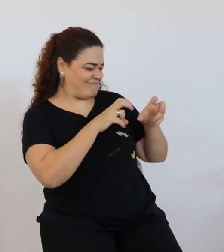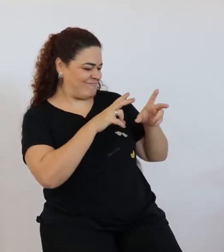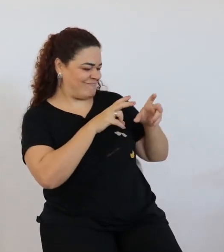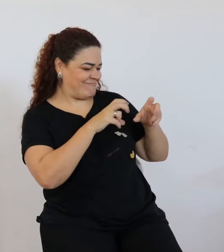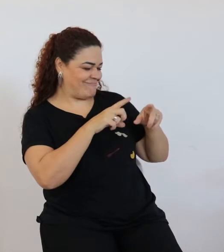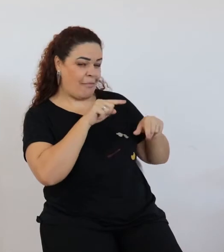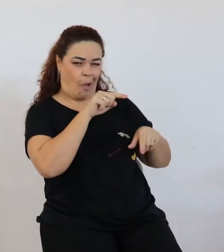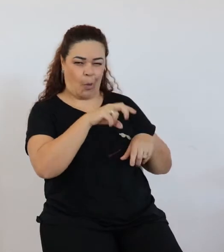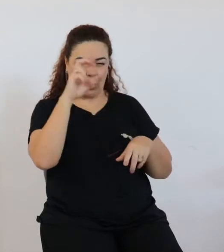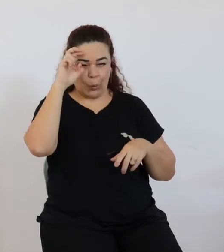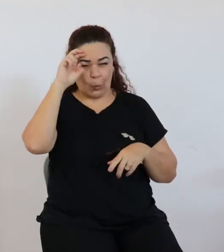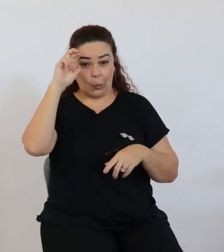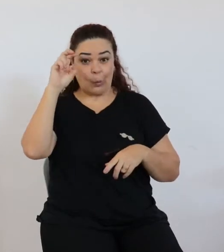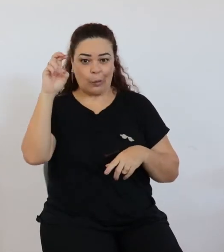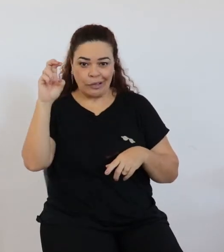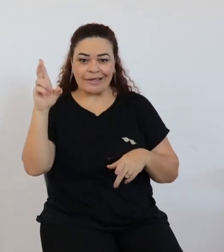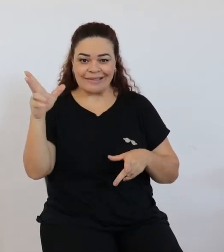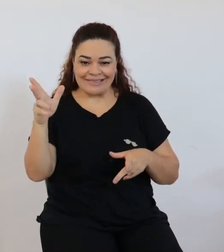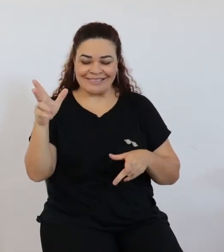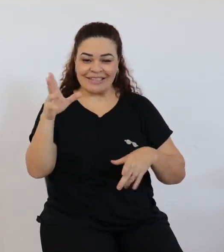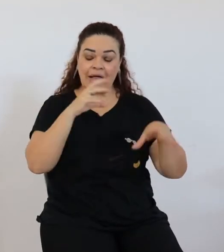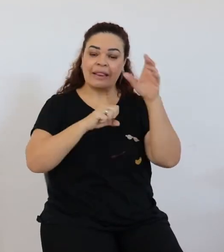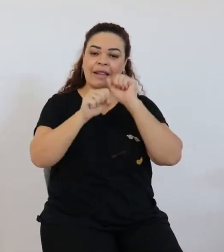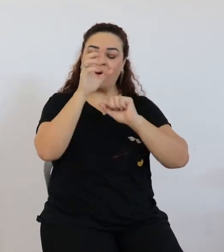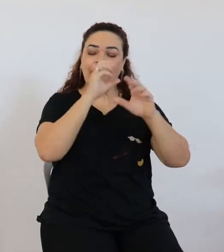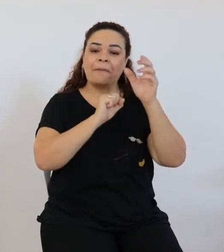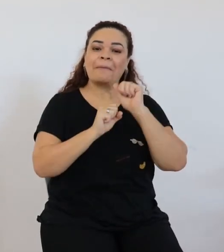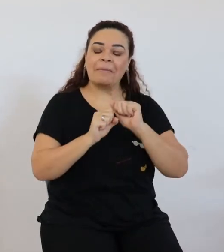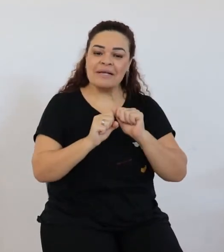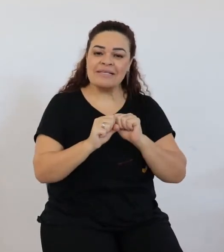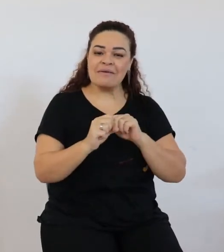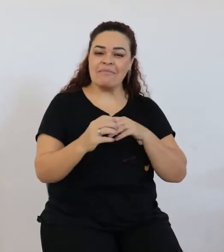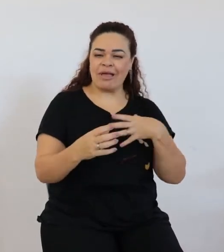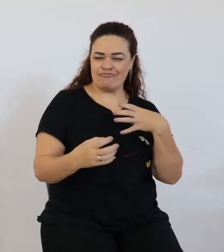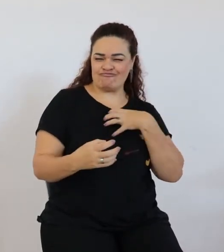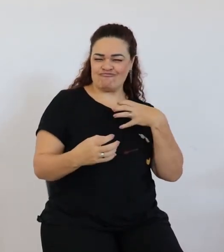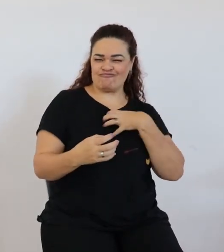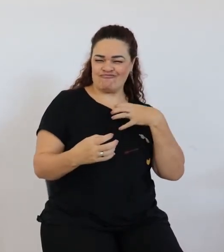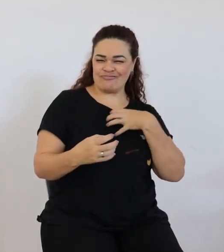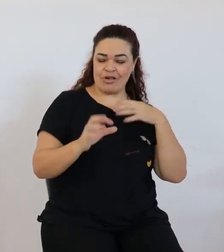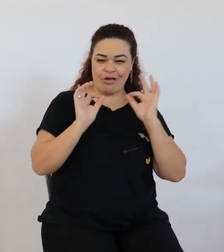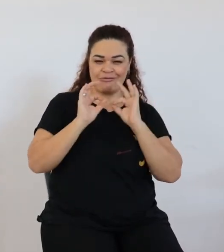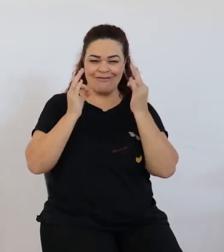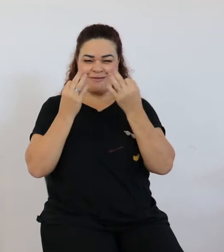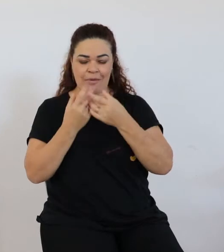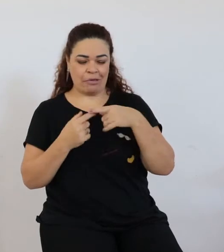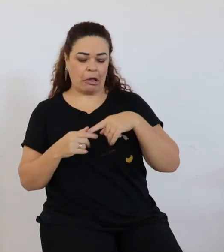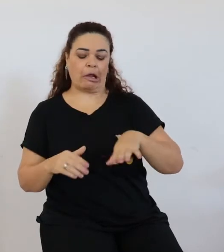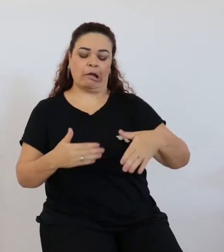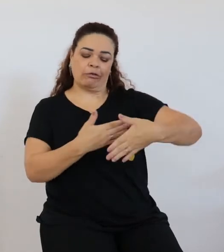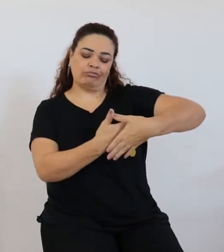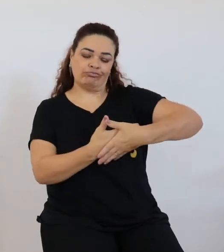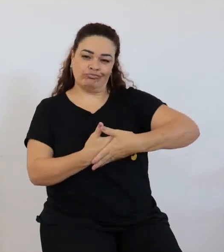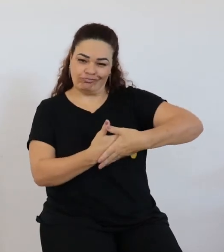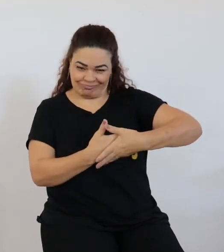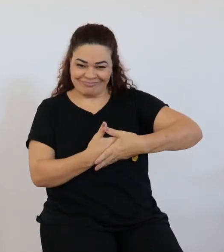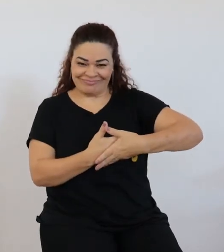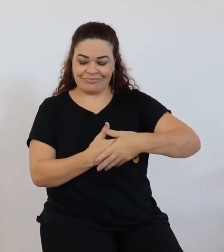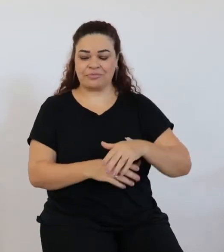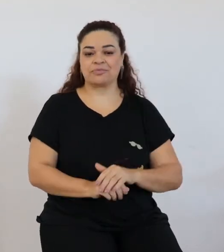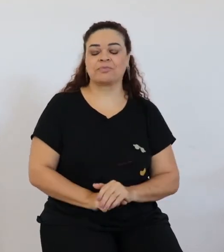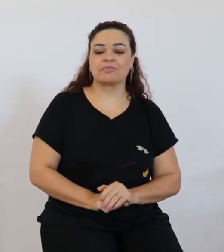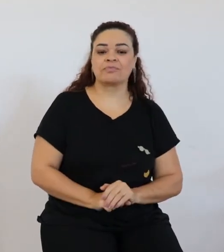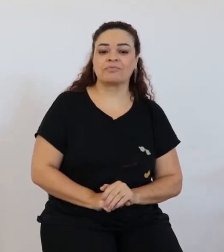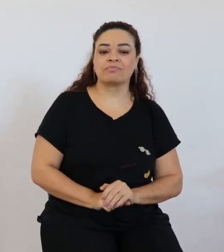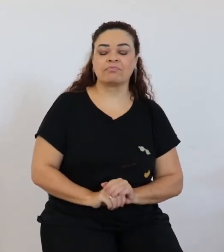desenvolvimento, porque ela percebe essa ação, essa reação, né, conforme ela fala de toda a família, né? Por